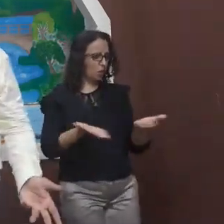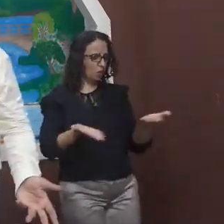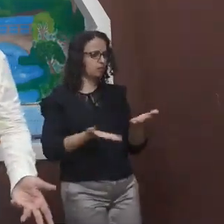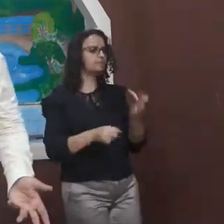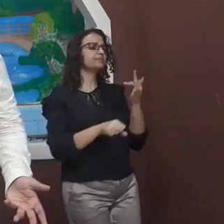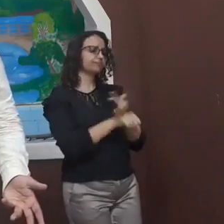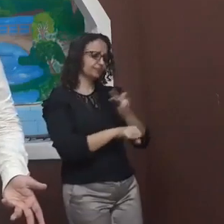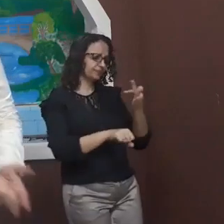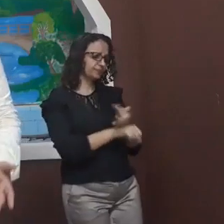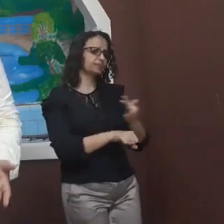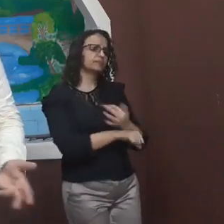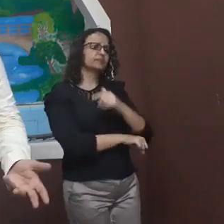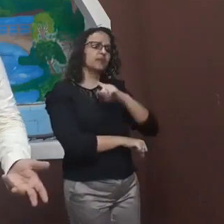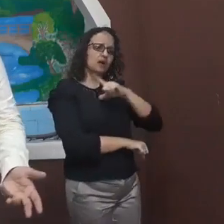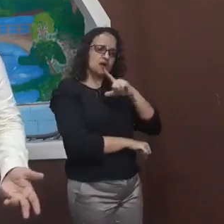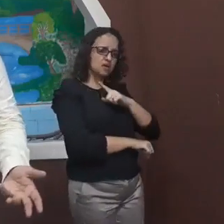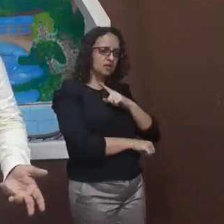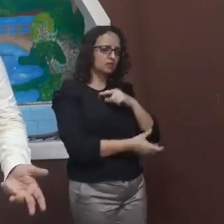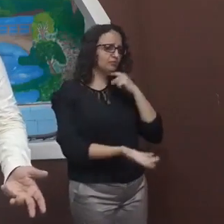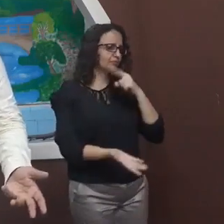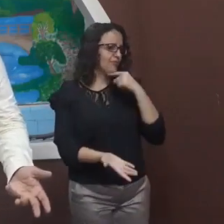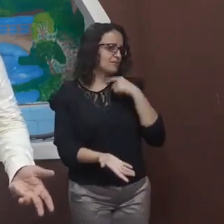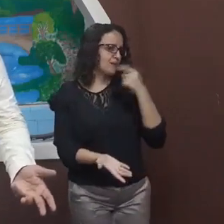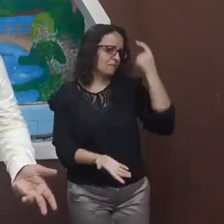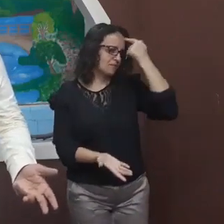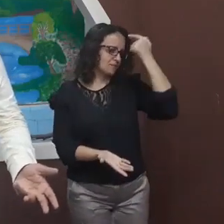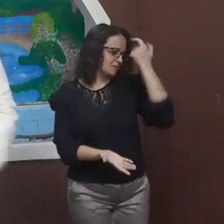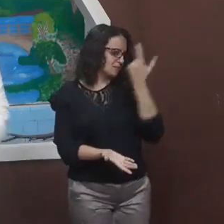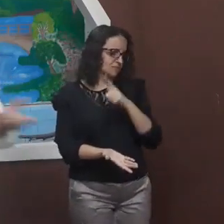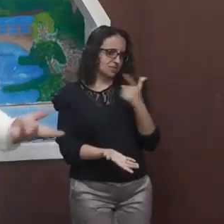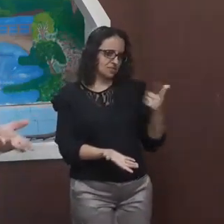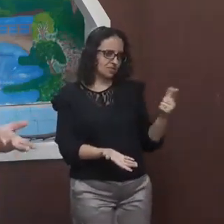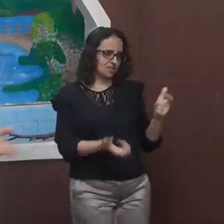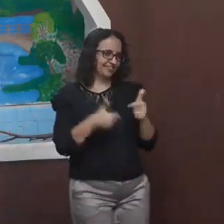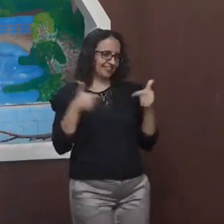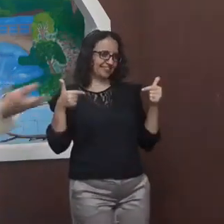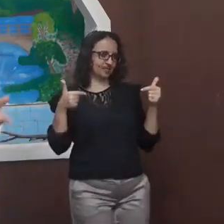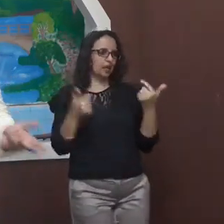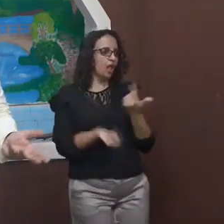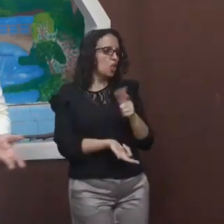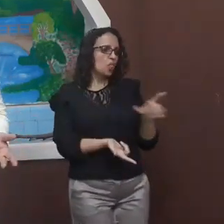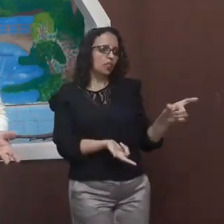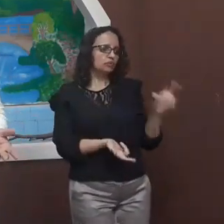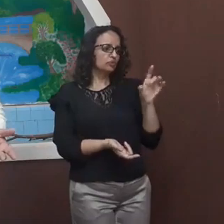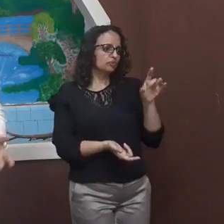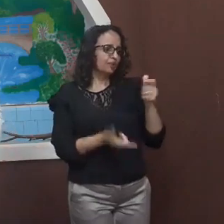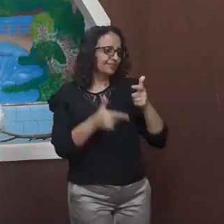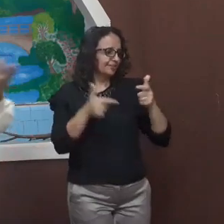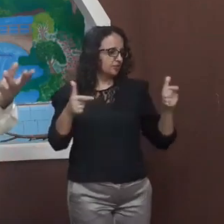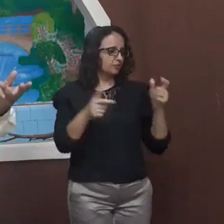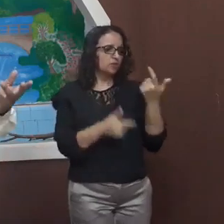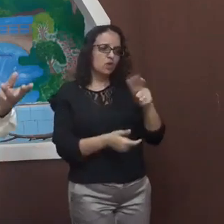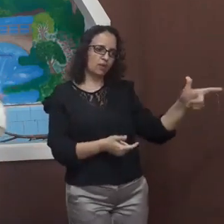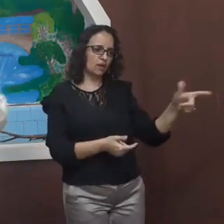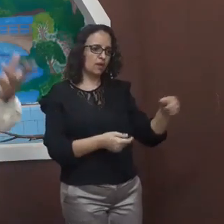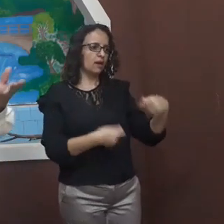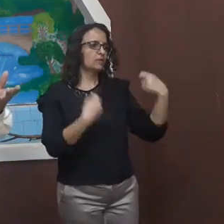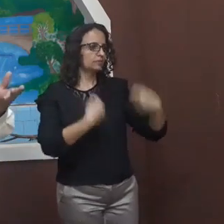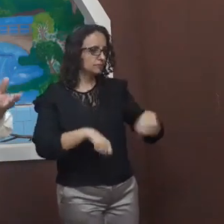adianta. Não adianta sofrer. Nós temos, não tem jeito. Até a